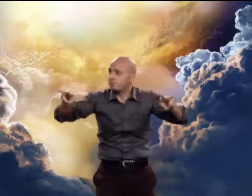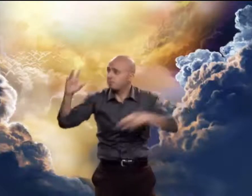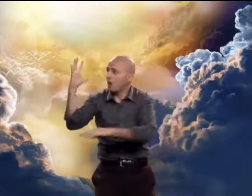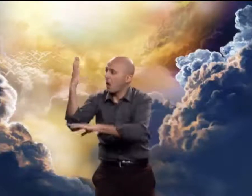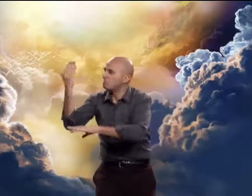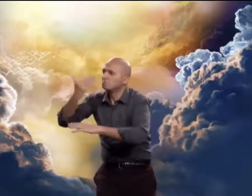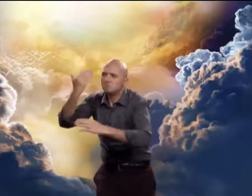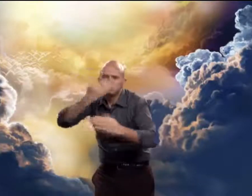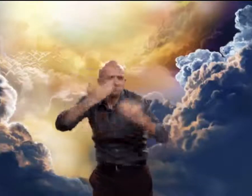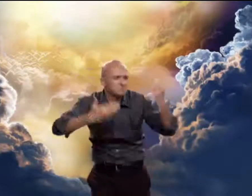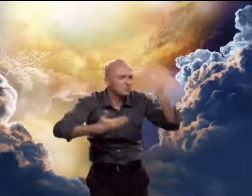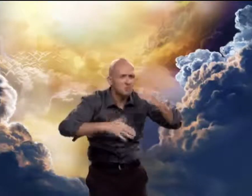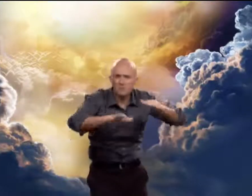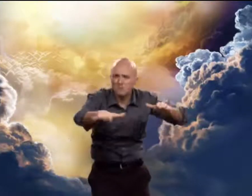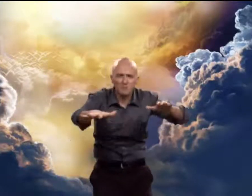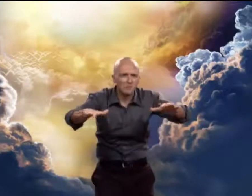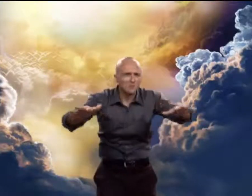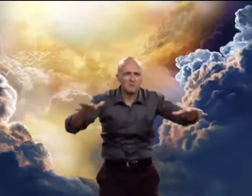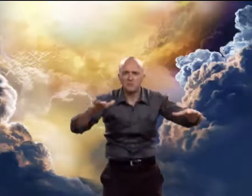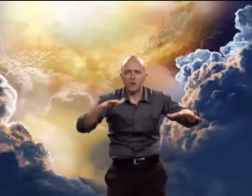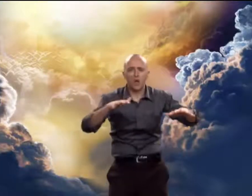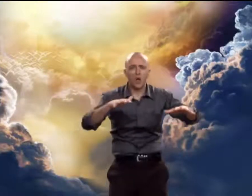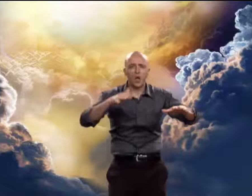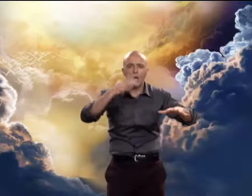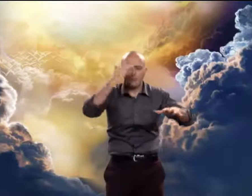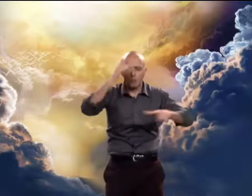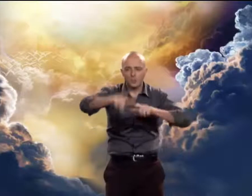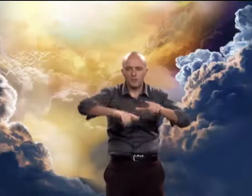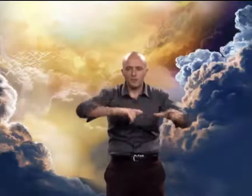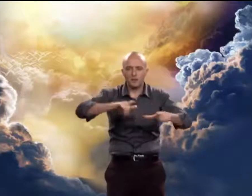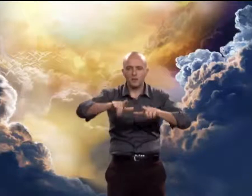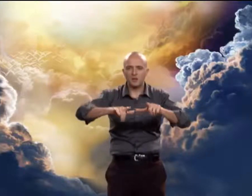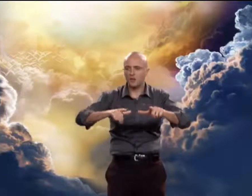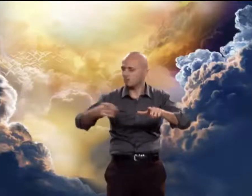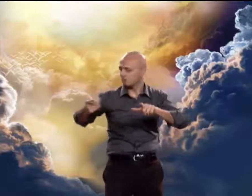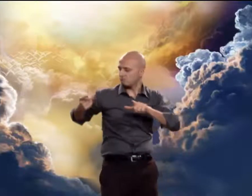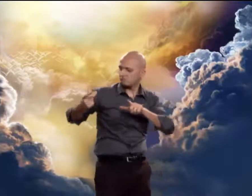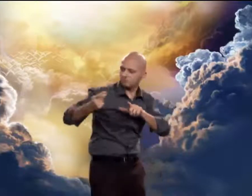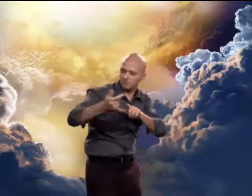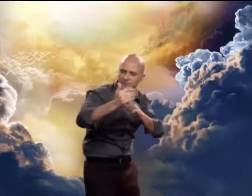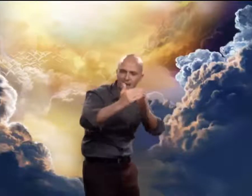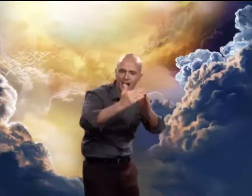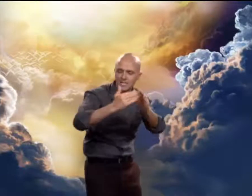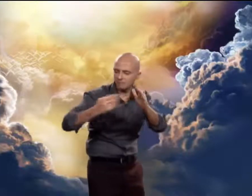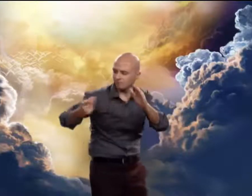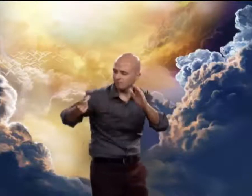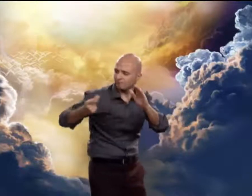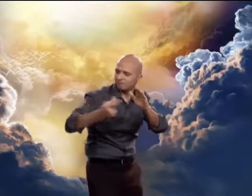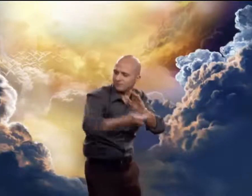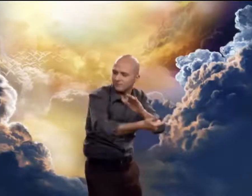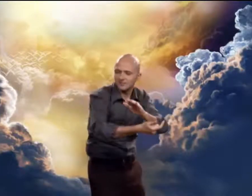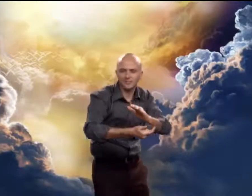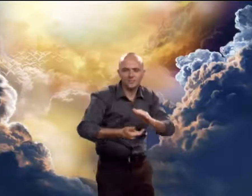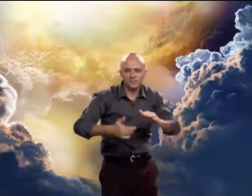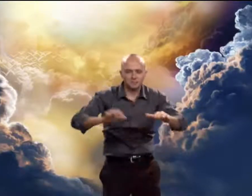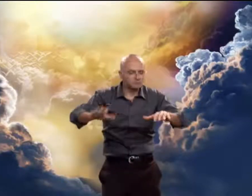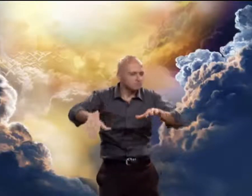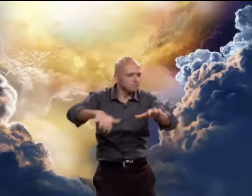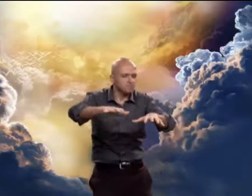eram geralmente os que indicavam as trevas como cumprimento da profecia bíblica. As trevas foram mais densas logo depois das